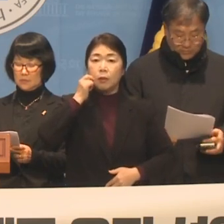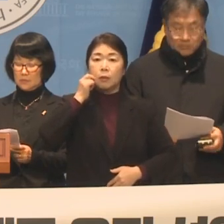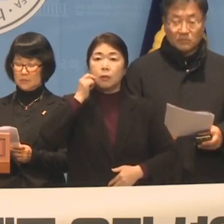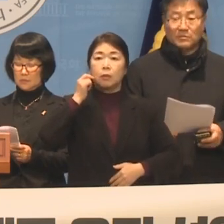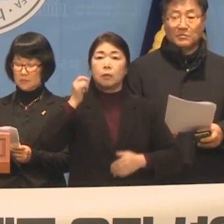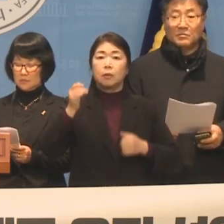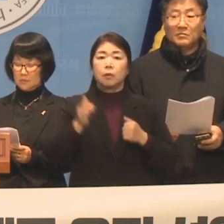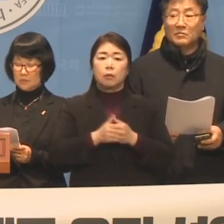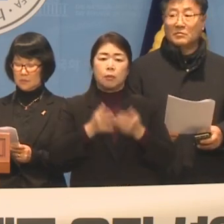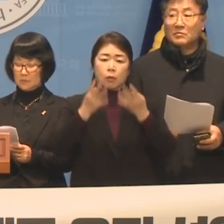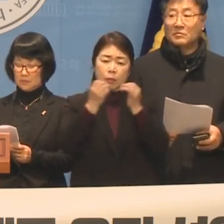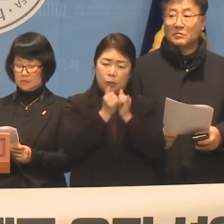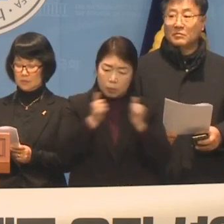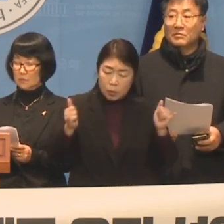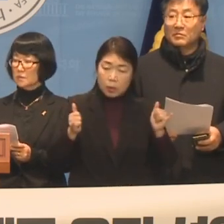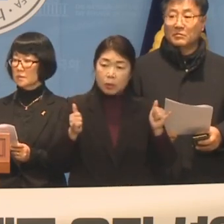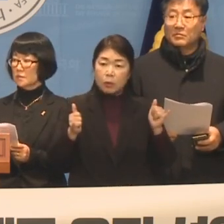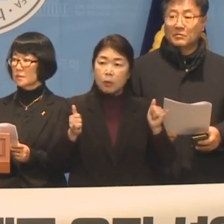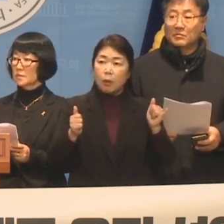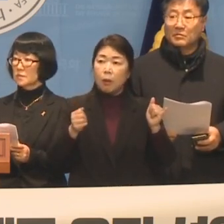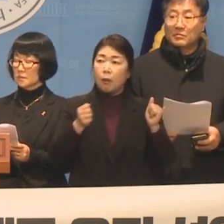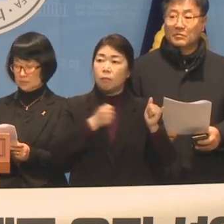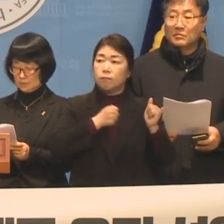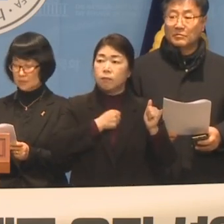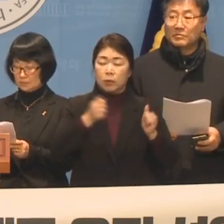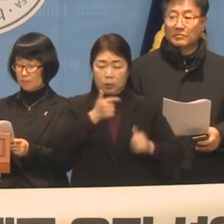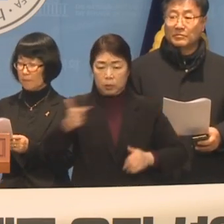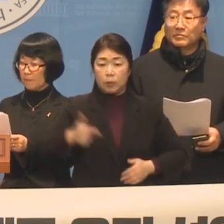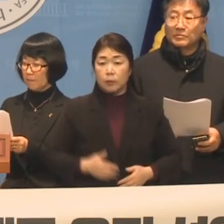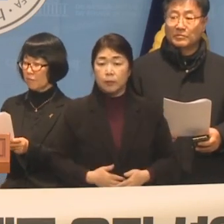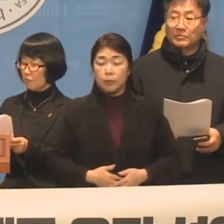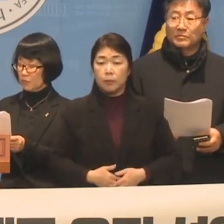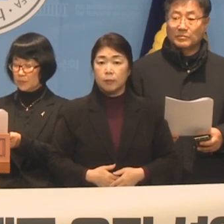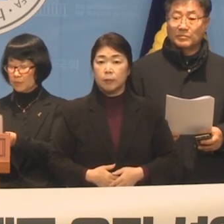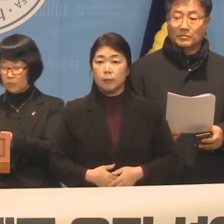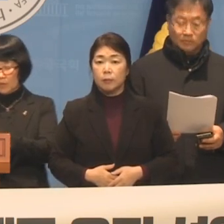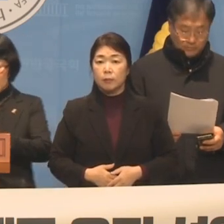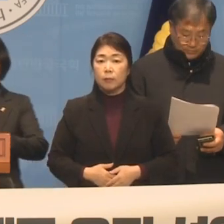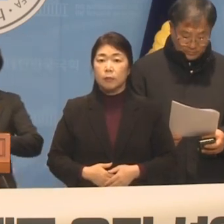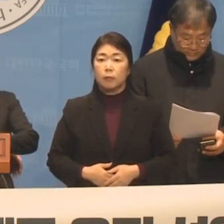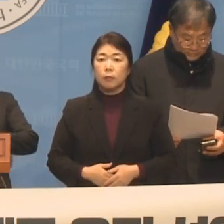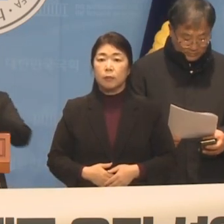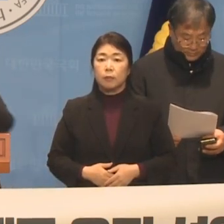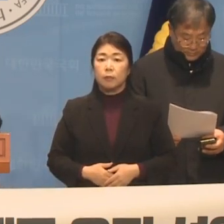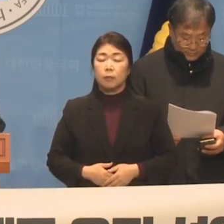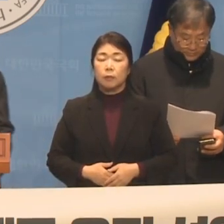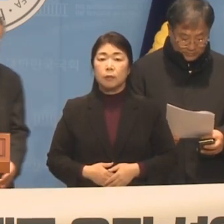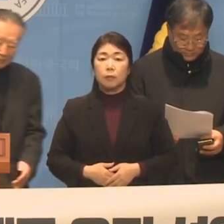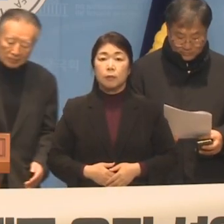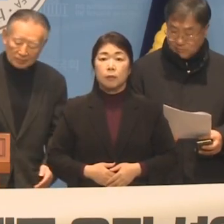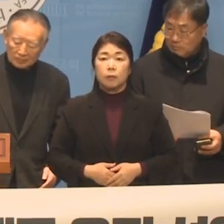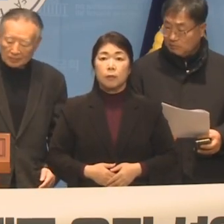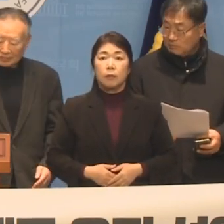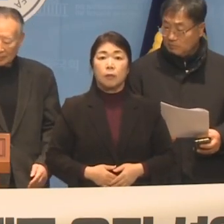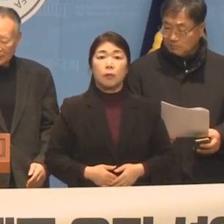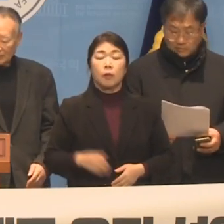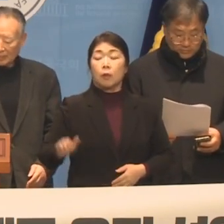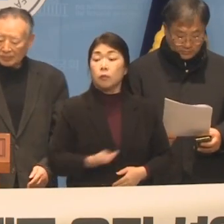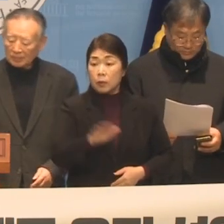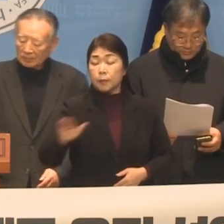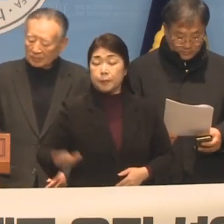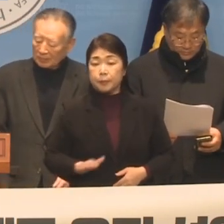많은 국민들이 답답해하고 있는 것도 사실이다. 이에